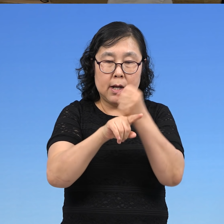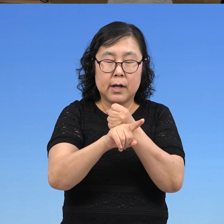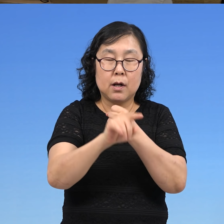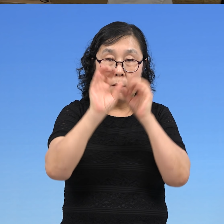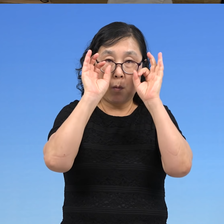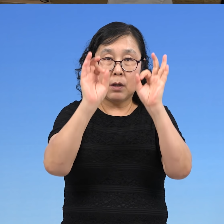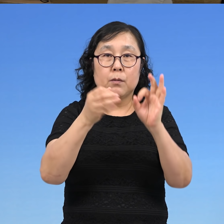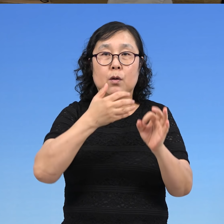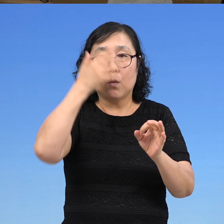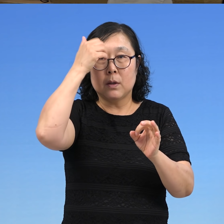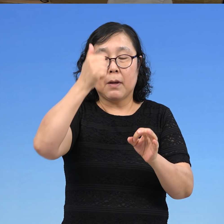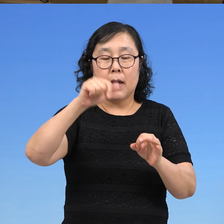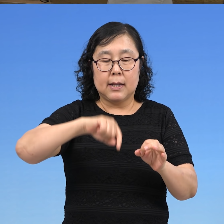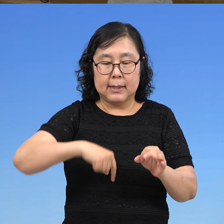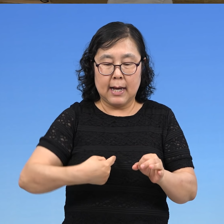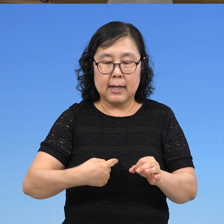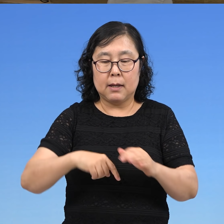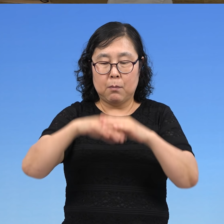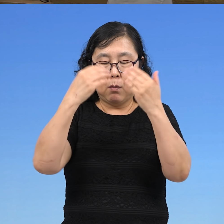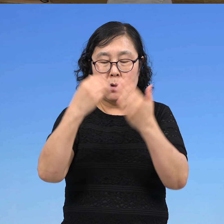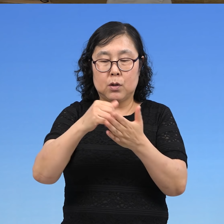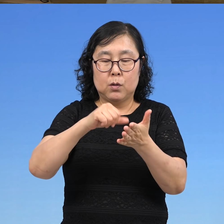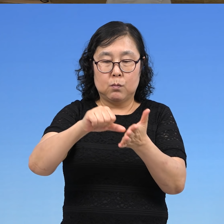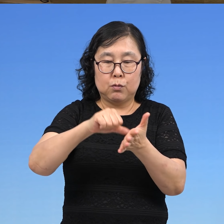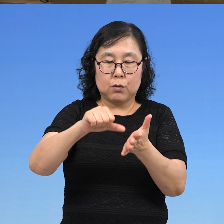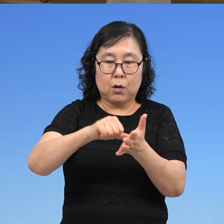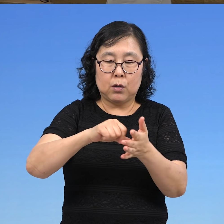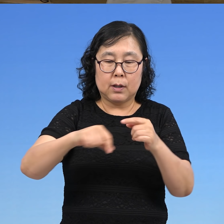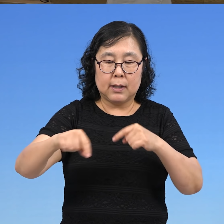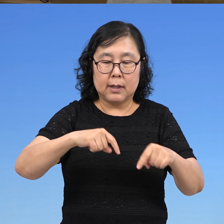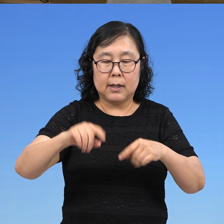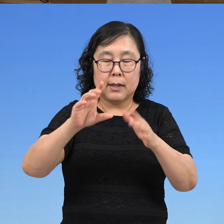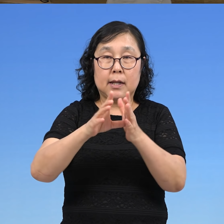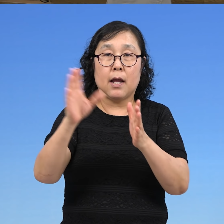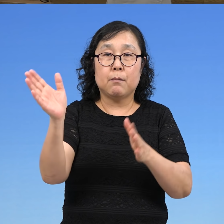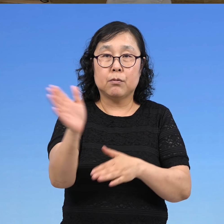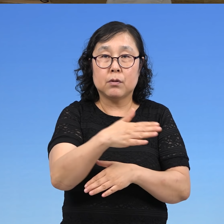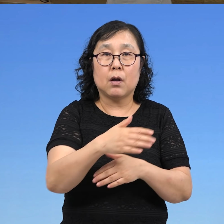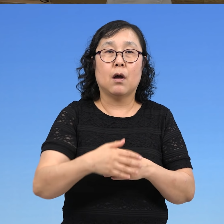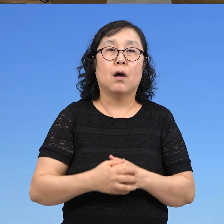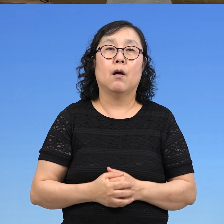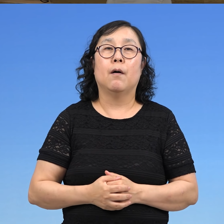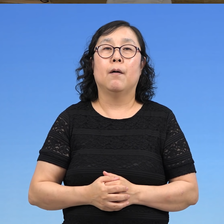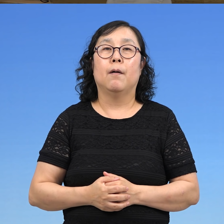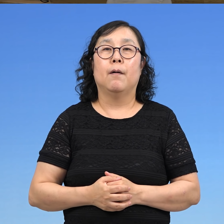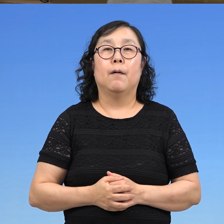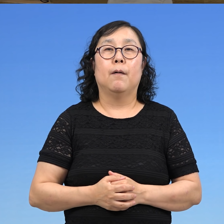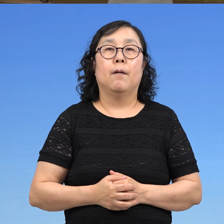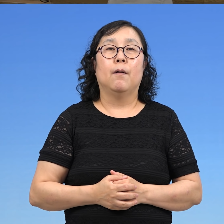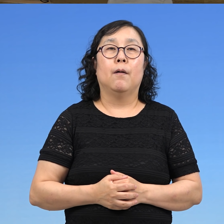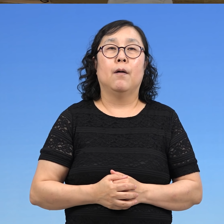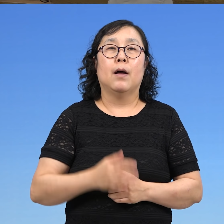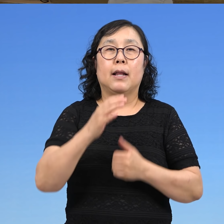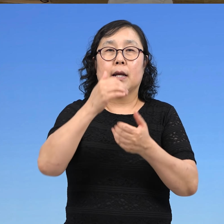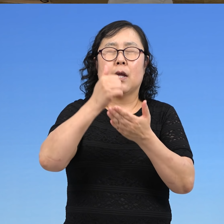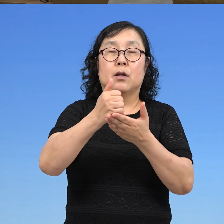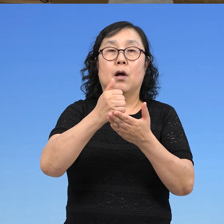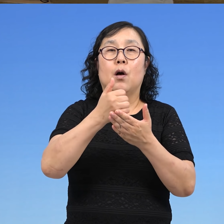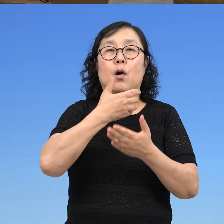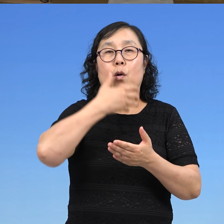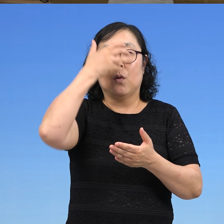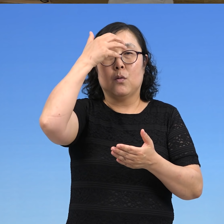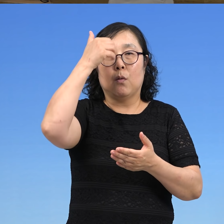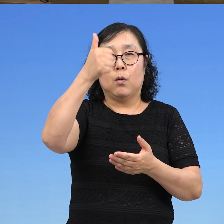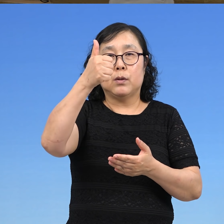보세요 그가 요셉에게 자기의 집과 그의 모든 소유물을 추가 날 1때부터 작작 짭 잘 보세요